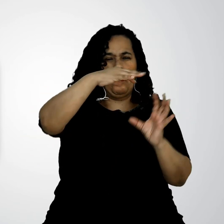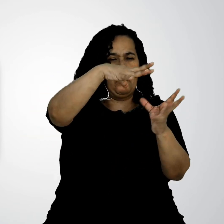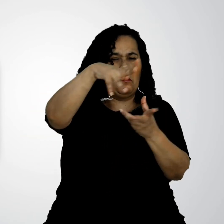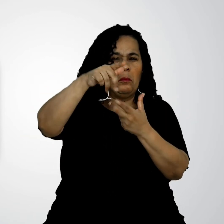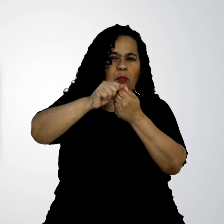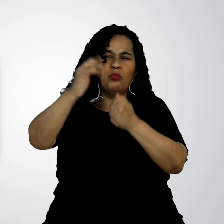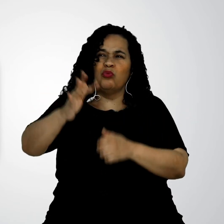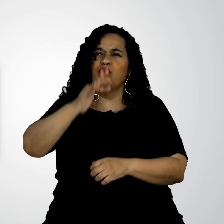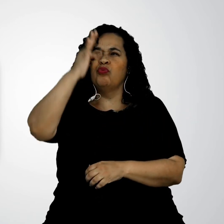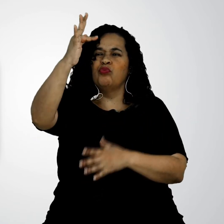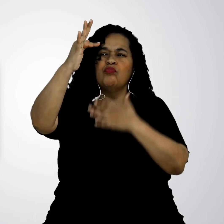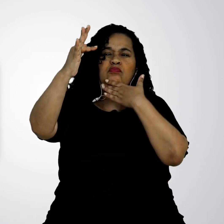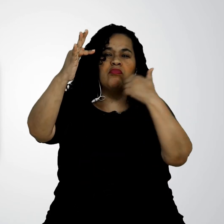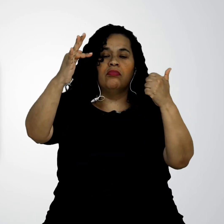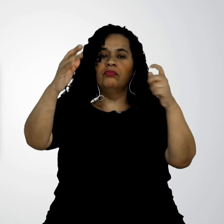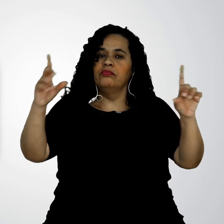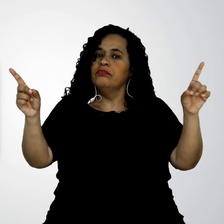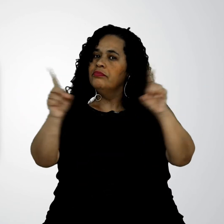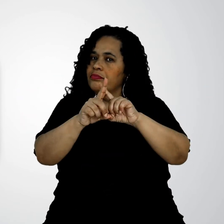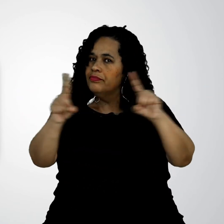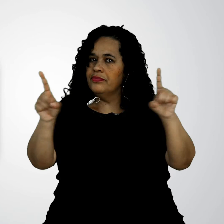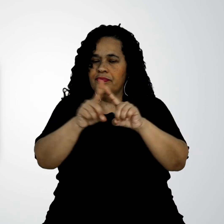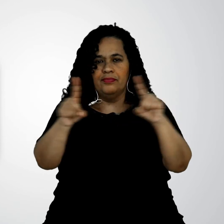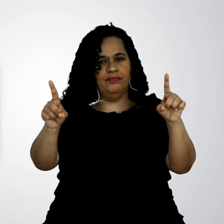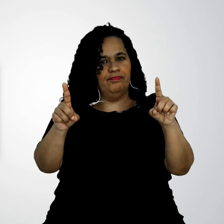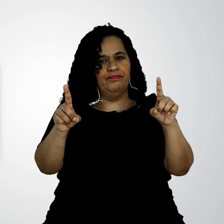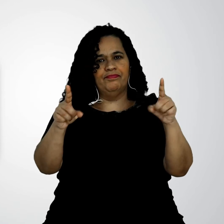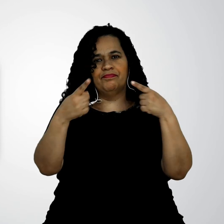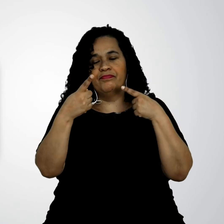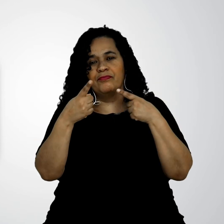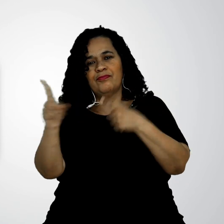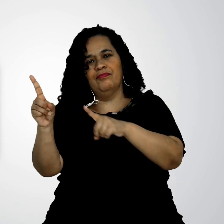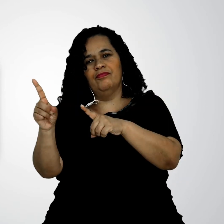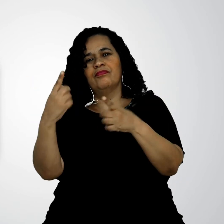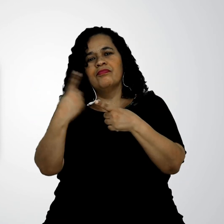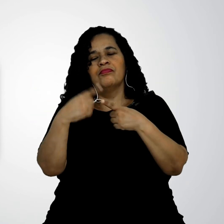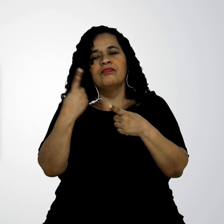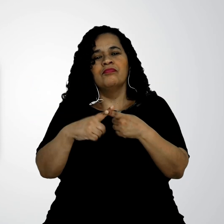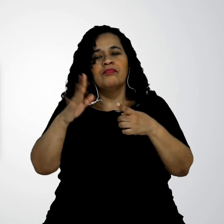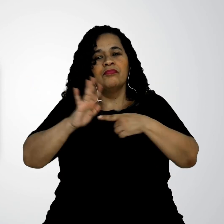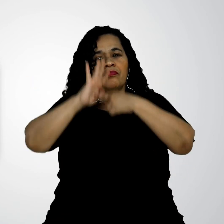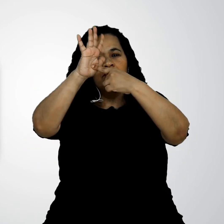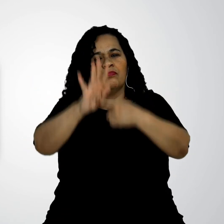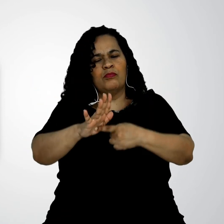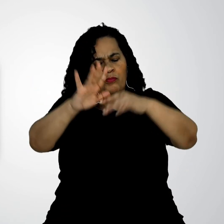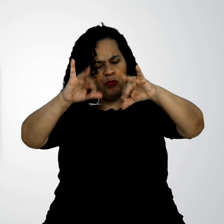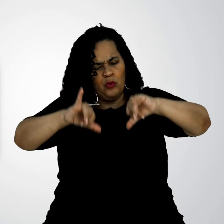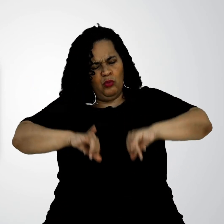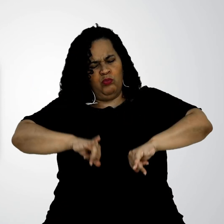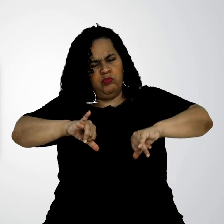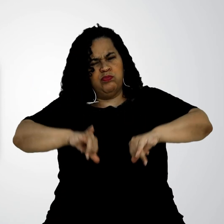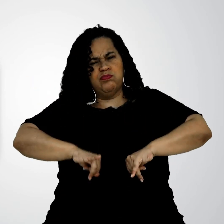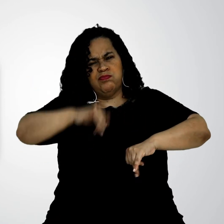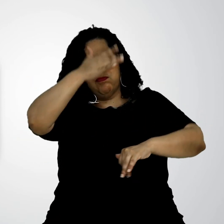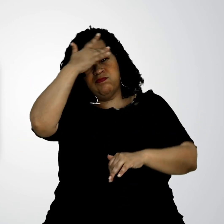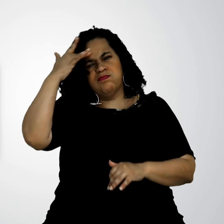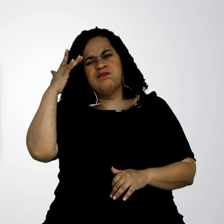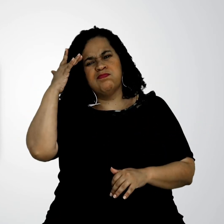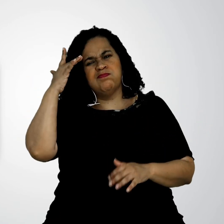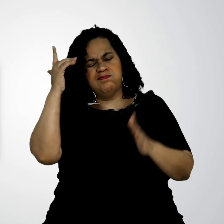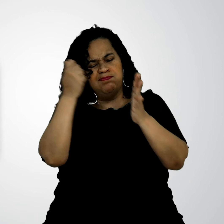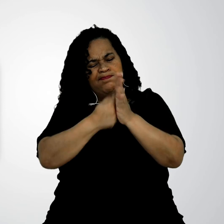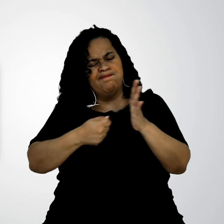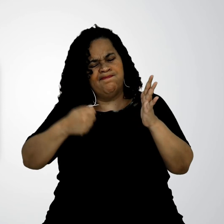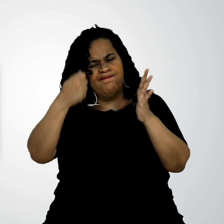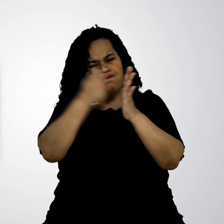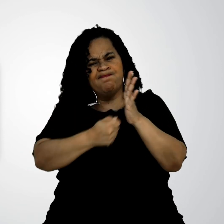contrário. A gente percebe que as pessoas que foram fiéis a Deus na história sofreram. E todos aqueles que quiserem viver os propósitos de Deus têm lutas a serem